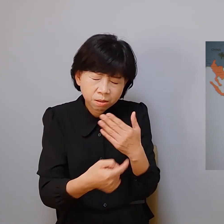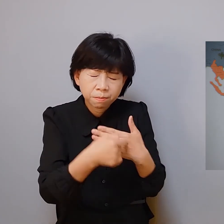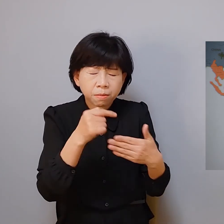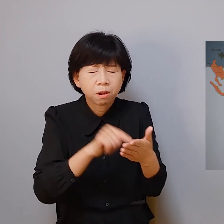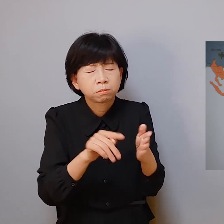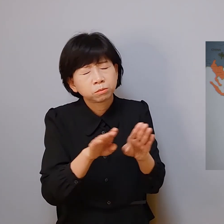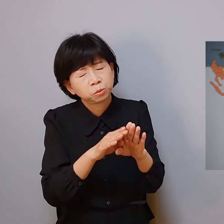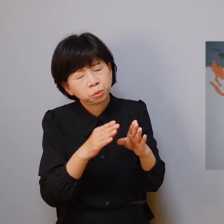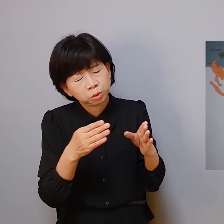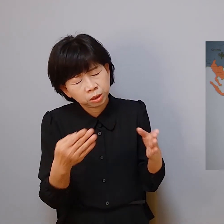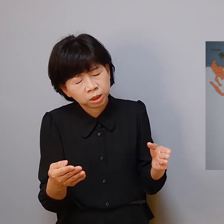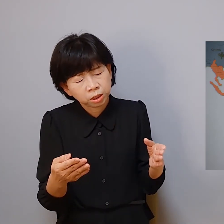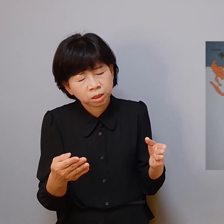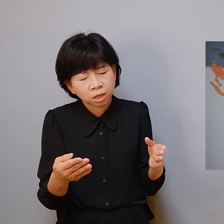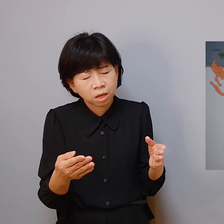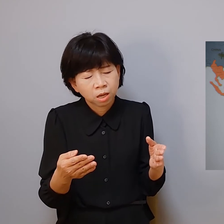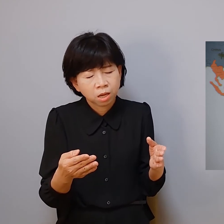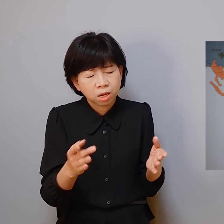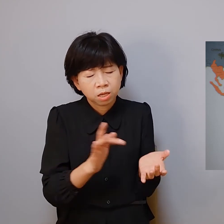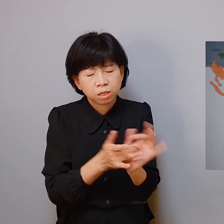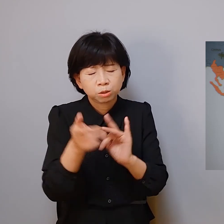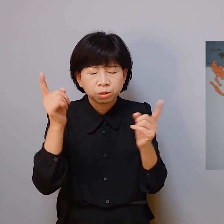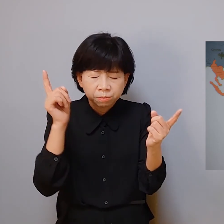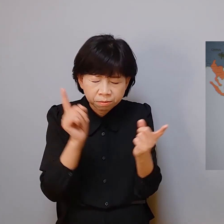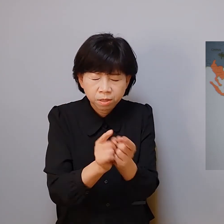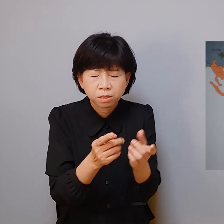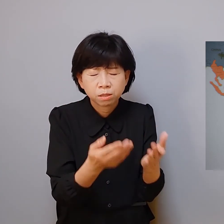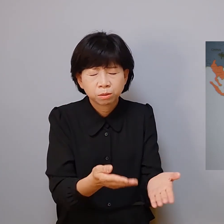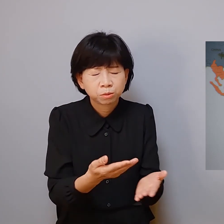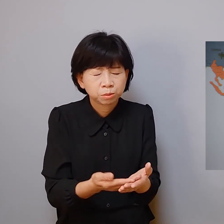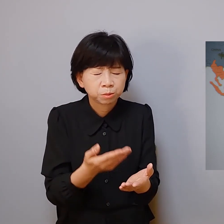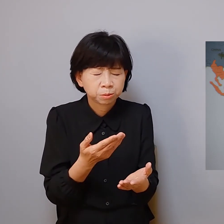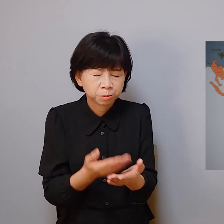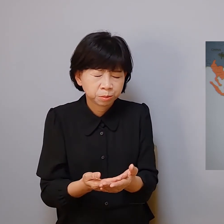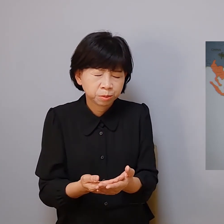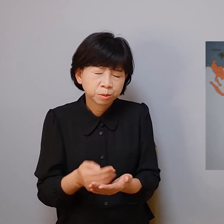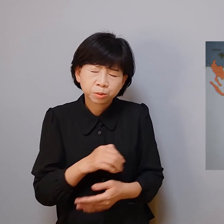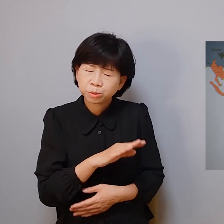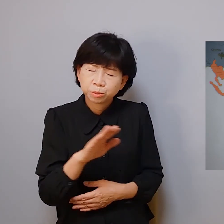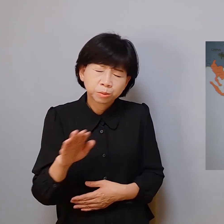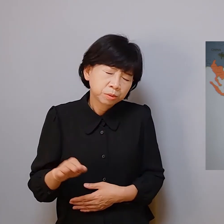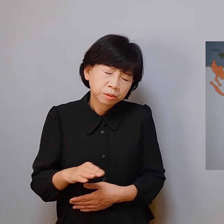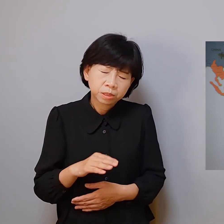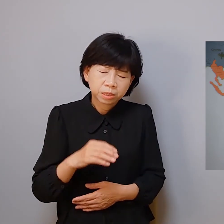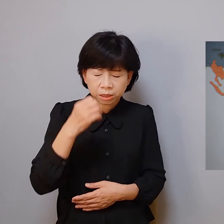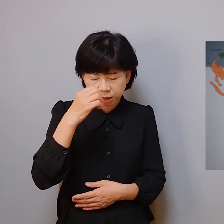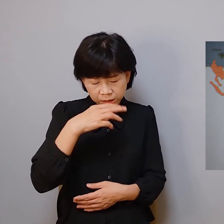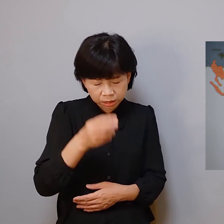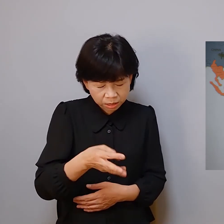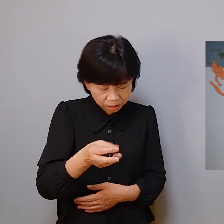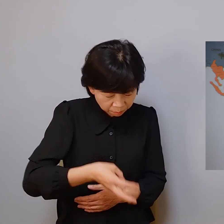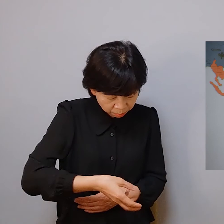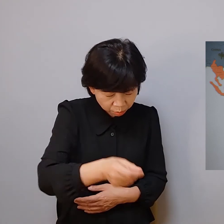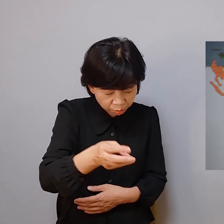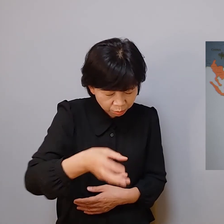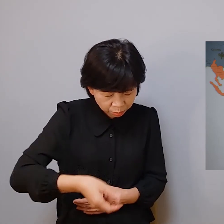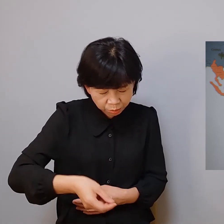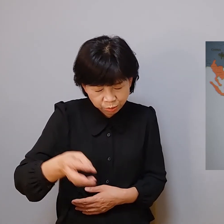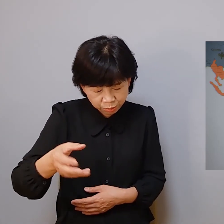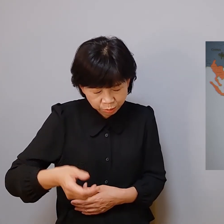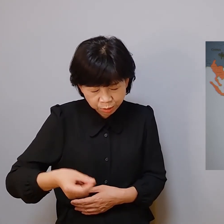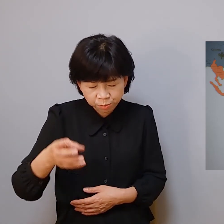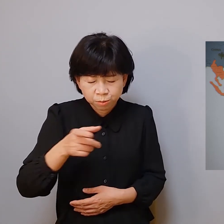더 활짝 열려서 예수님 만나게 하여 주시옵소서. 우리는 할 수 없어 그냥 씨 뿌립니다.